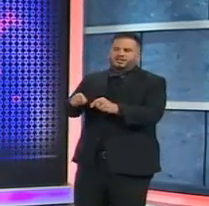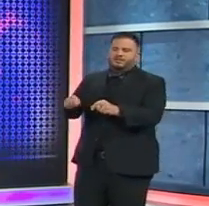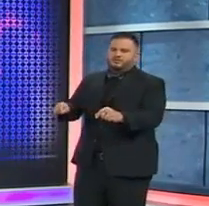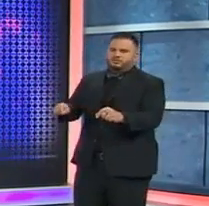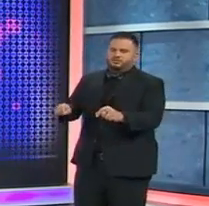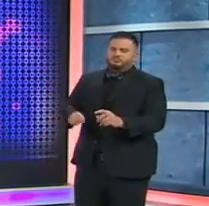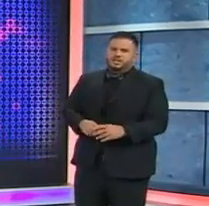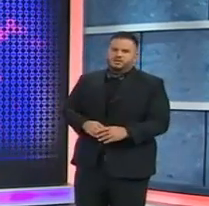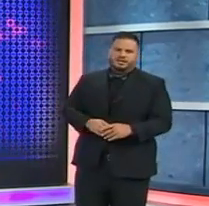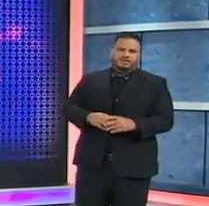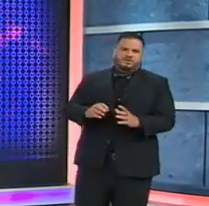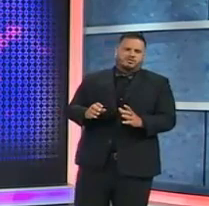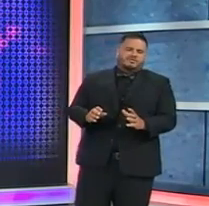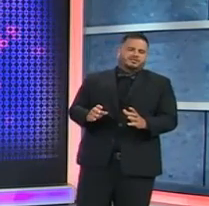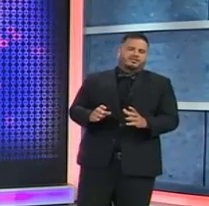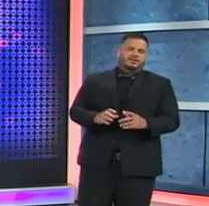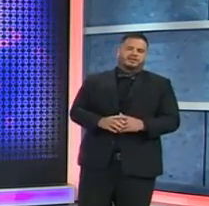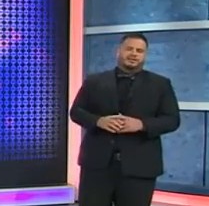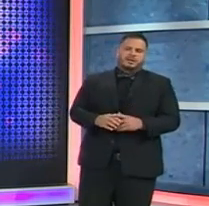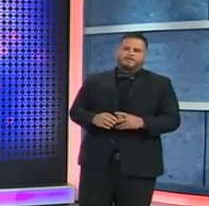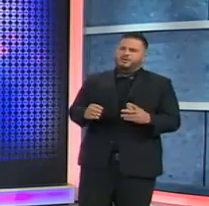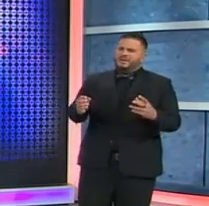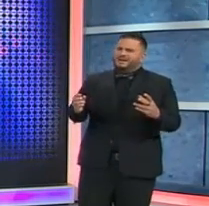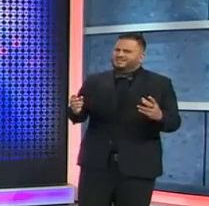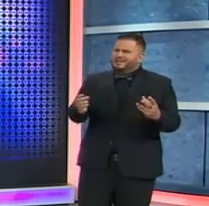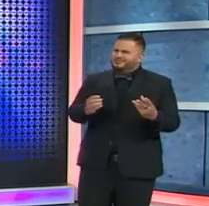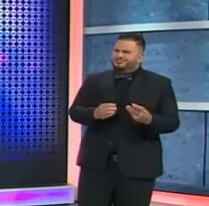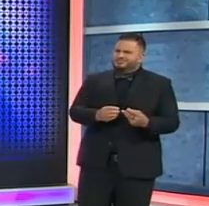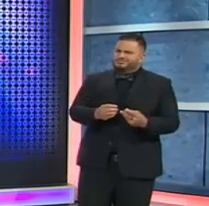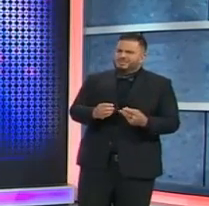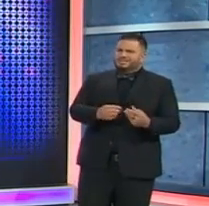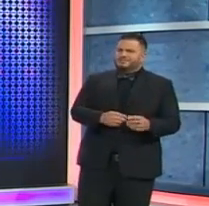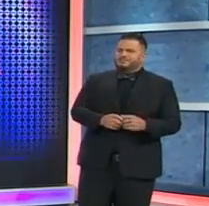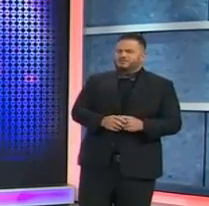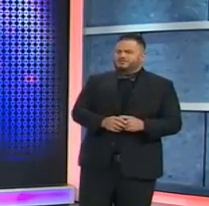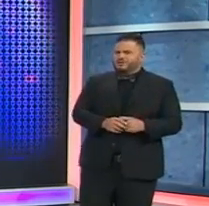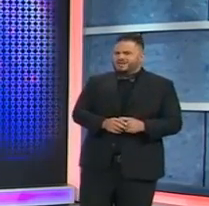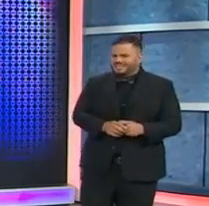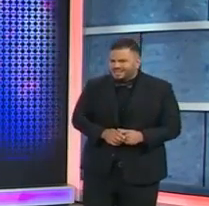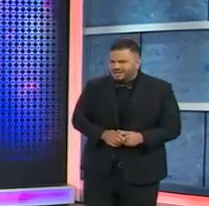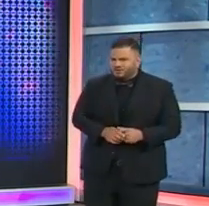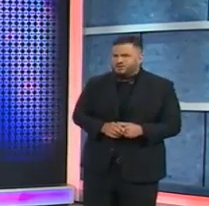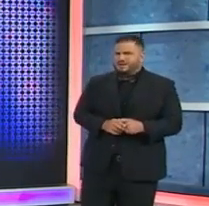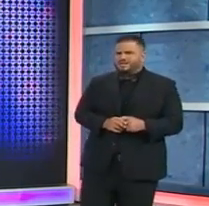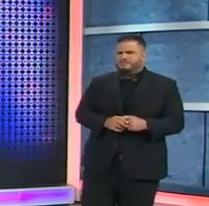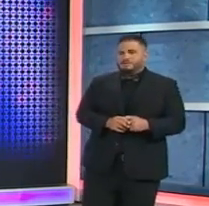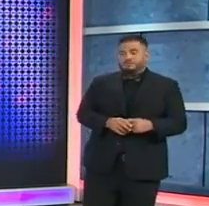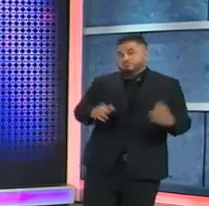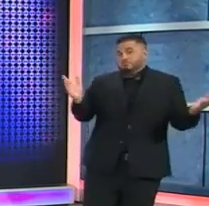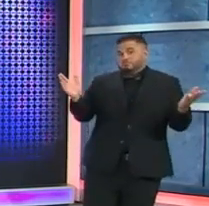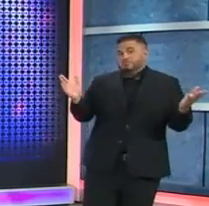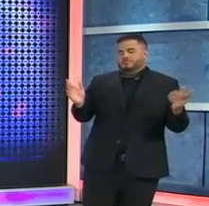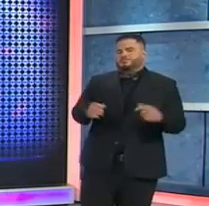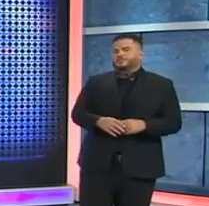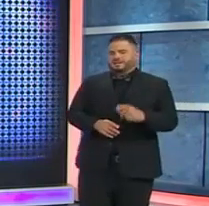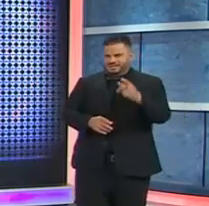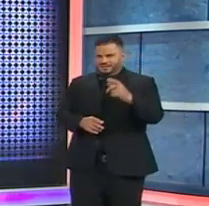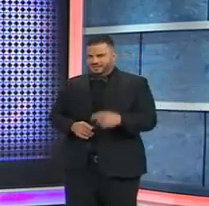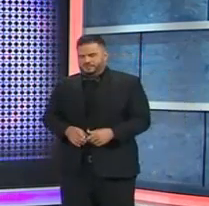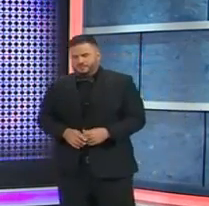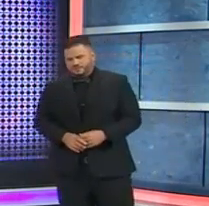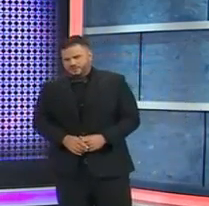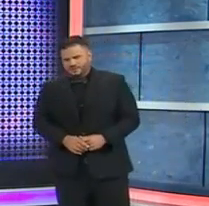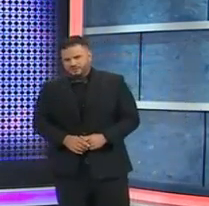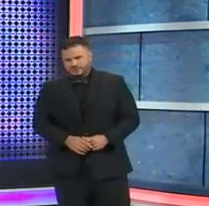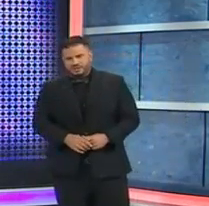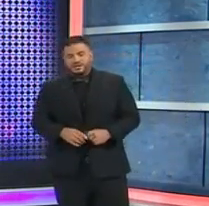unos donativos de 40 y pico de mil dólares, pero aparecieron 20 mil pesos menos. ¿Quién se quedó con los 20 mil pesos? Pendiente,